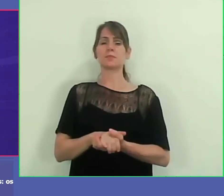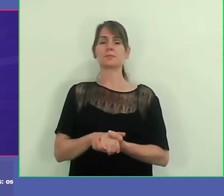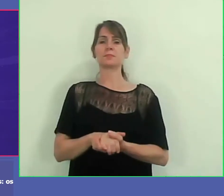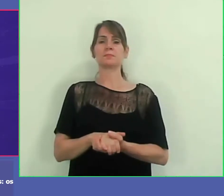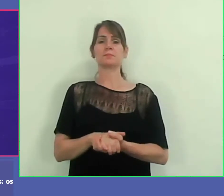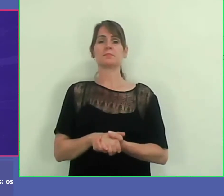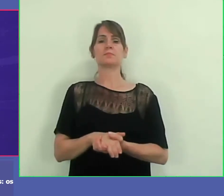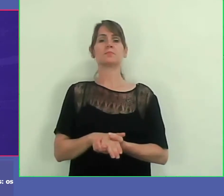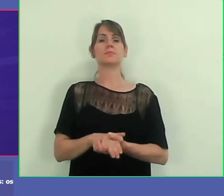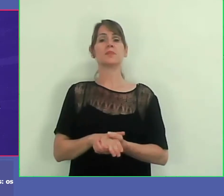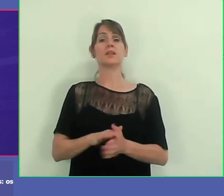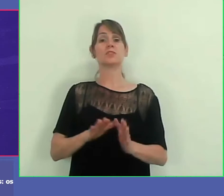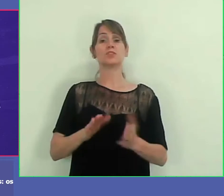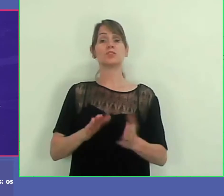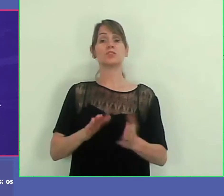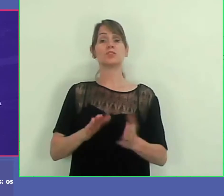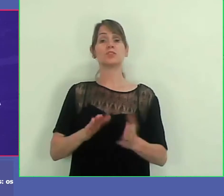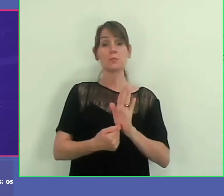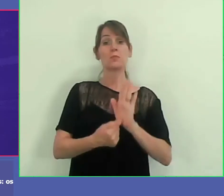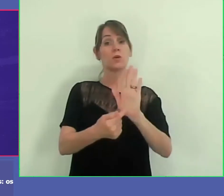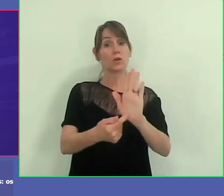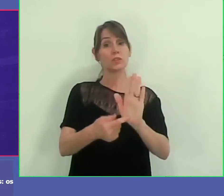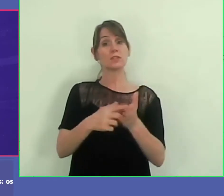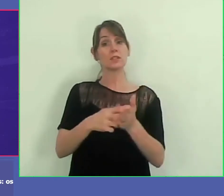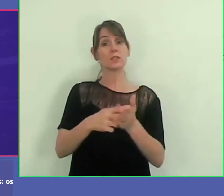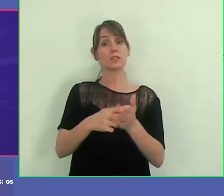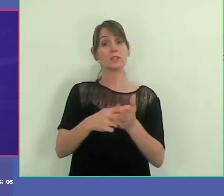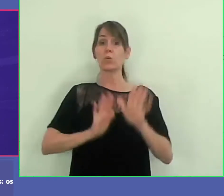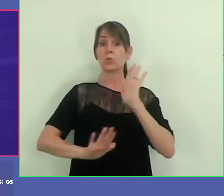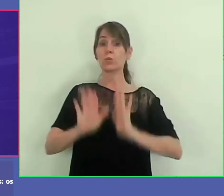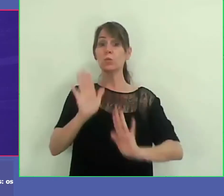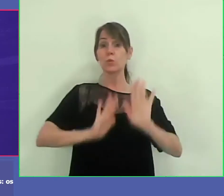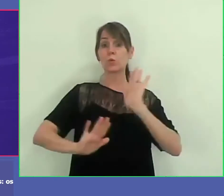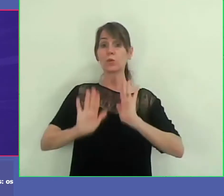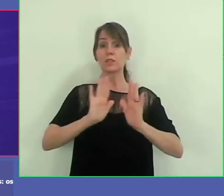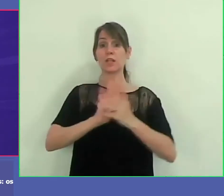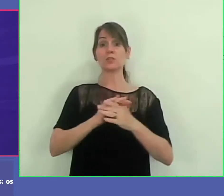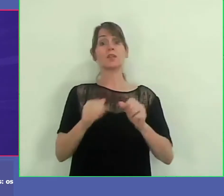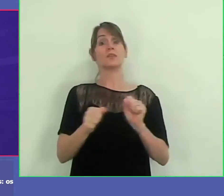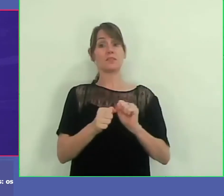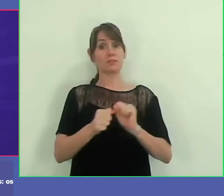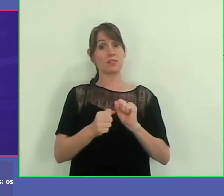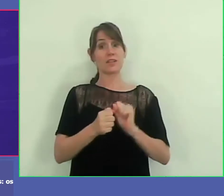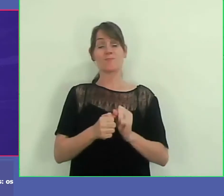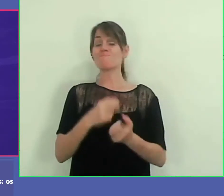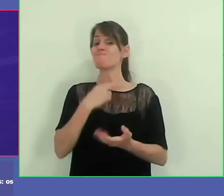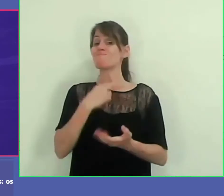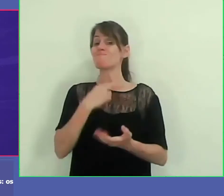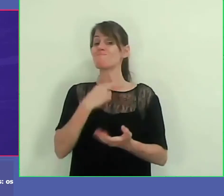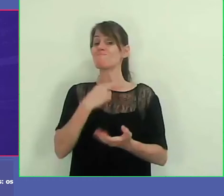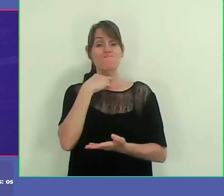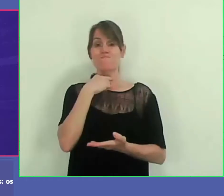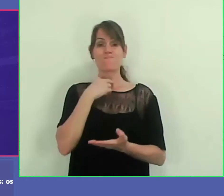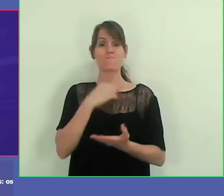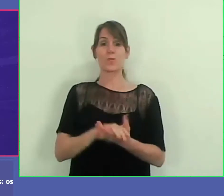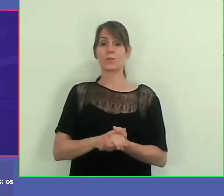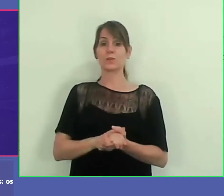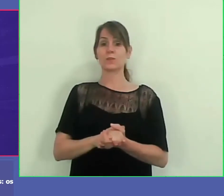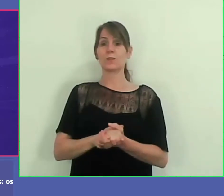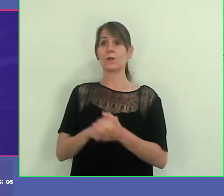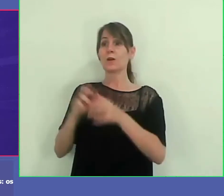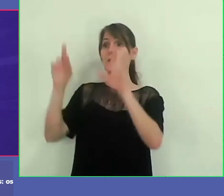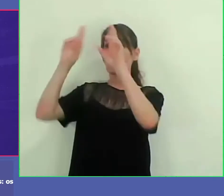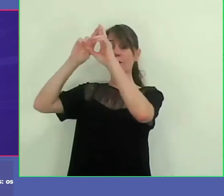já vos preveni antes, os que as praticam não herdarão o reino